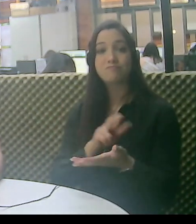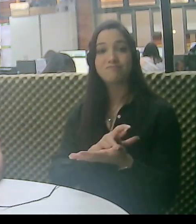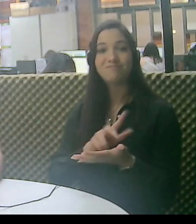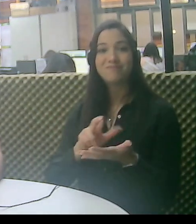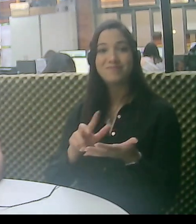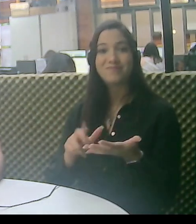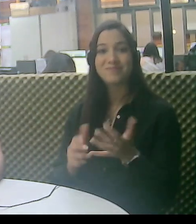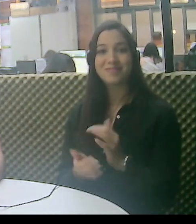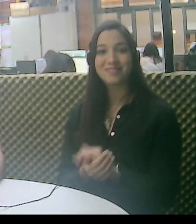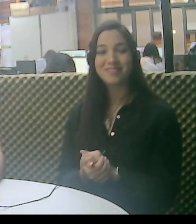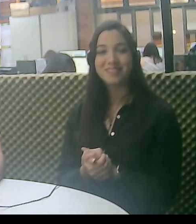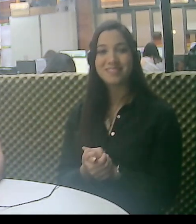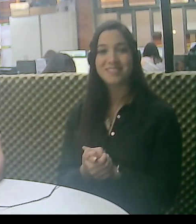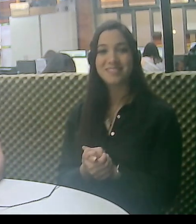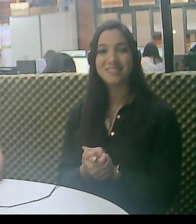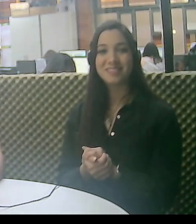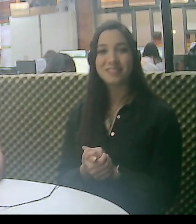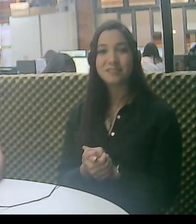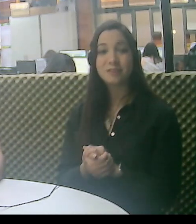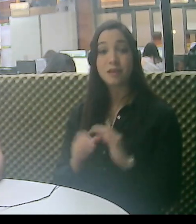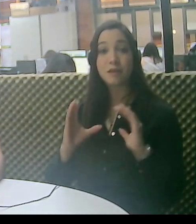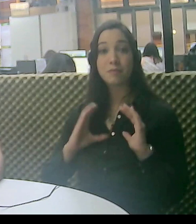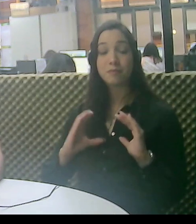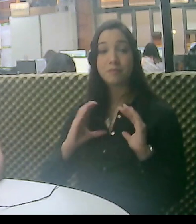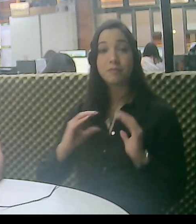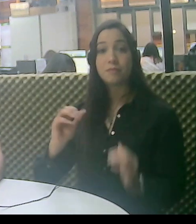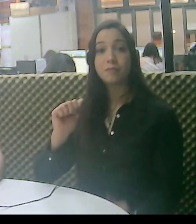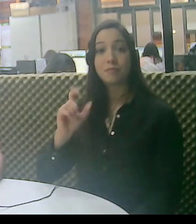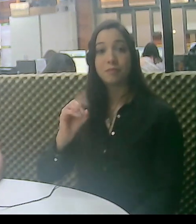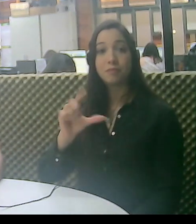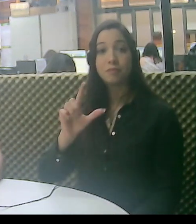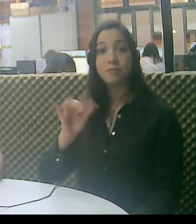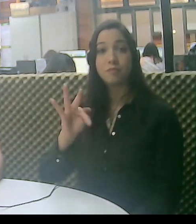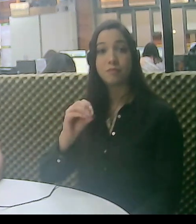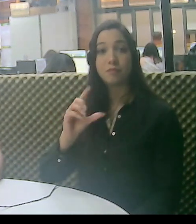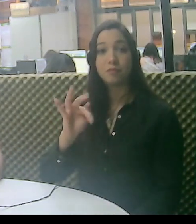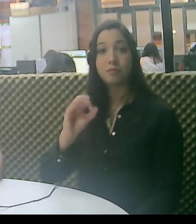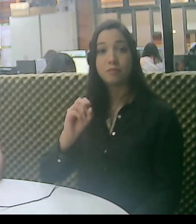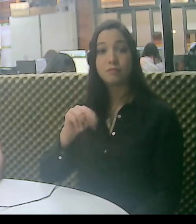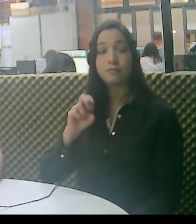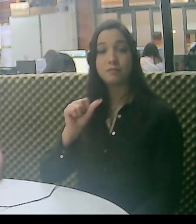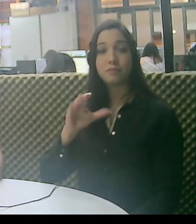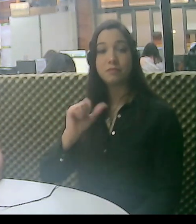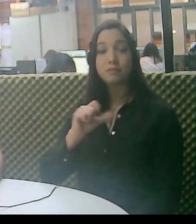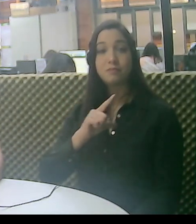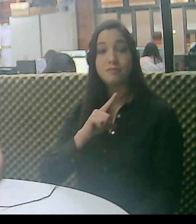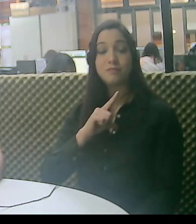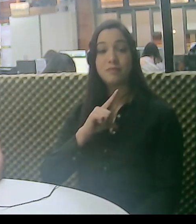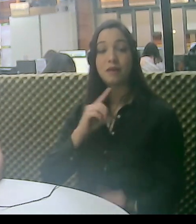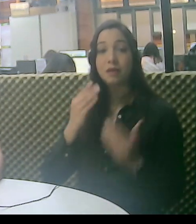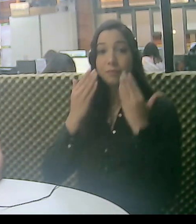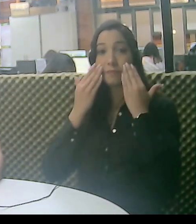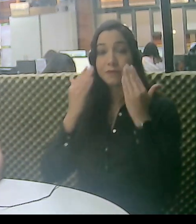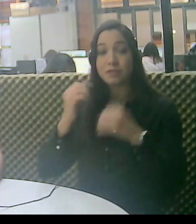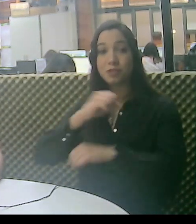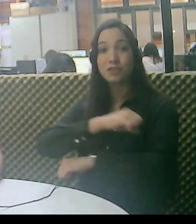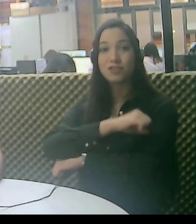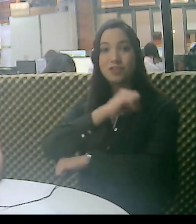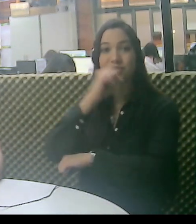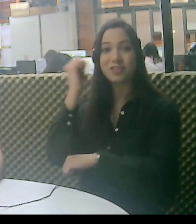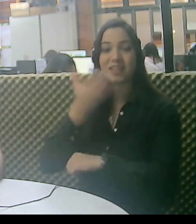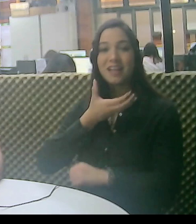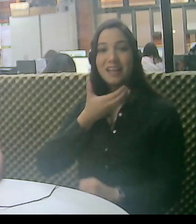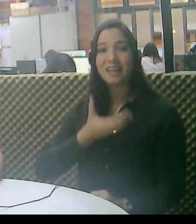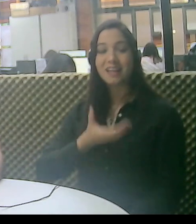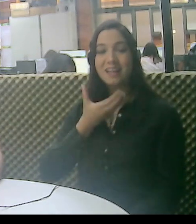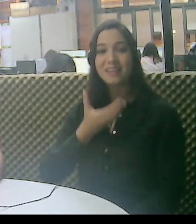outros. Praça Adolfo Fonseca recebe janelas encantadas neste final de semana. O mais tradicional espetáculo